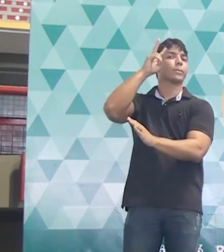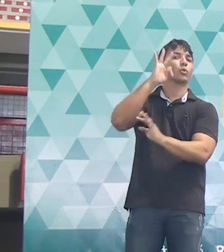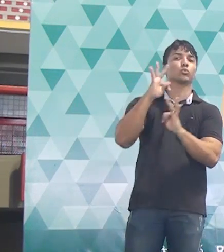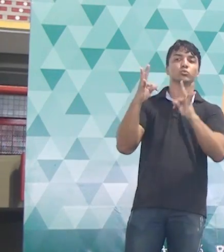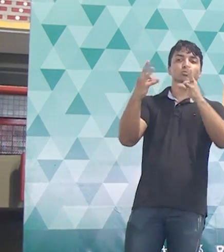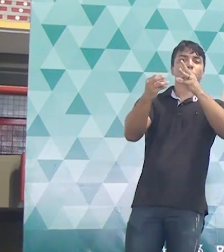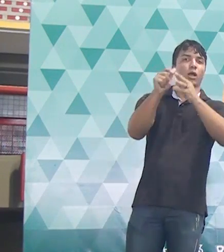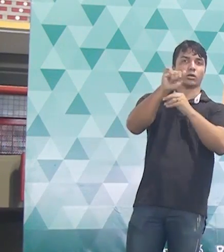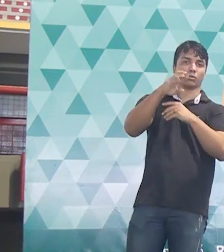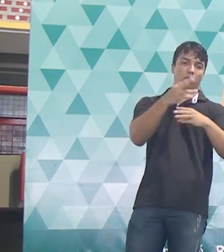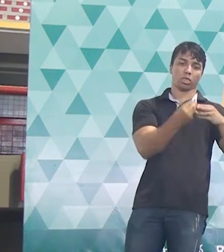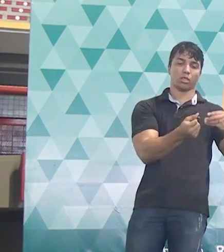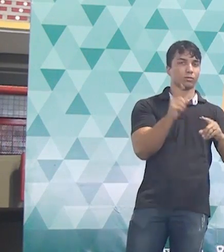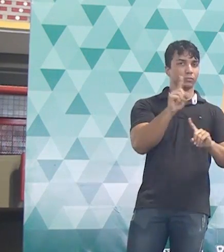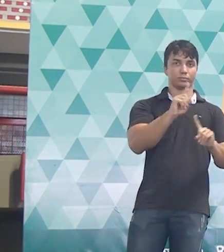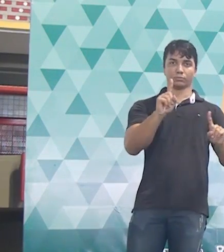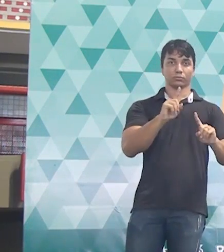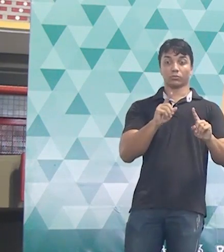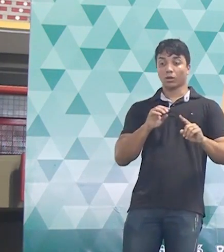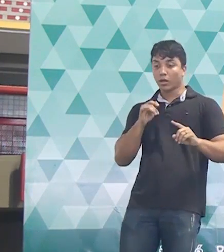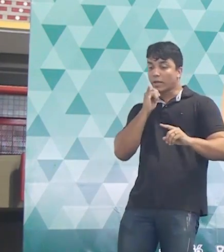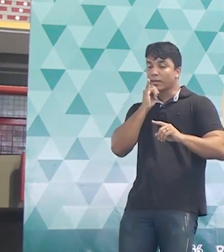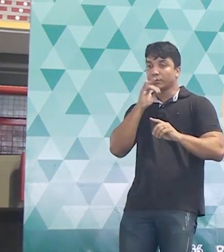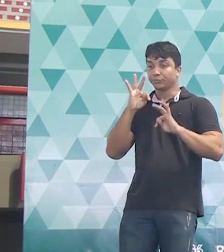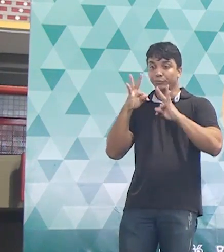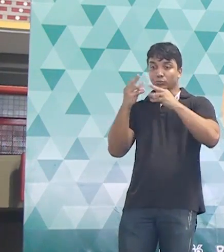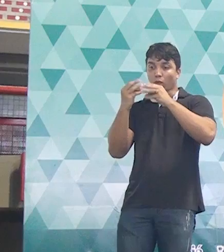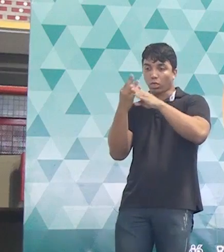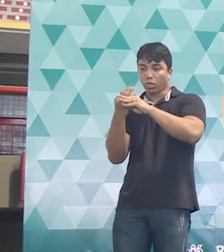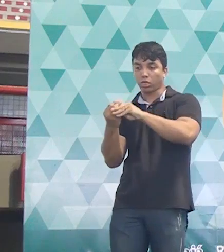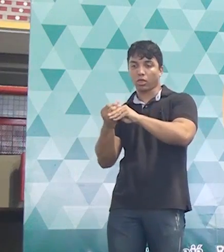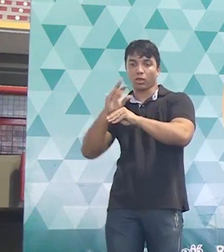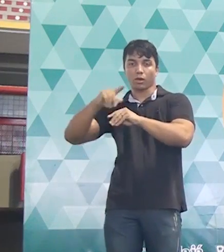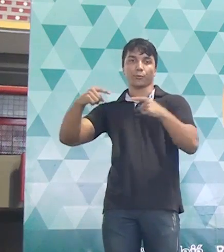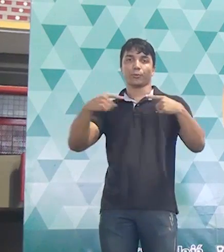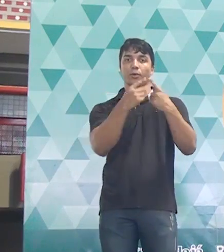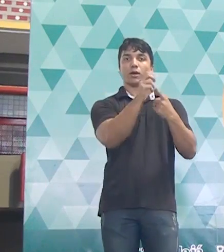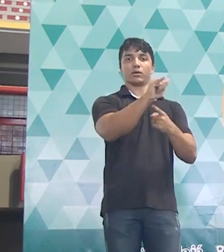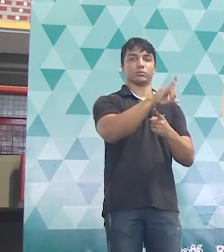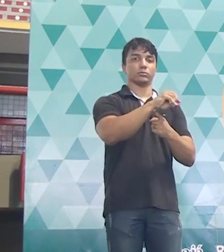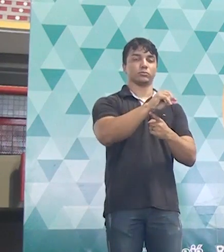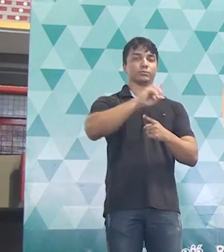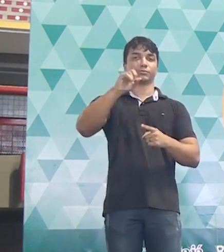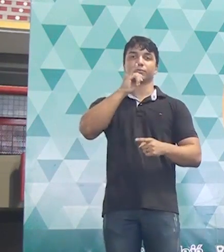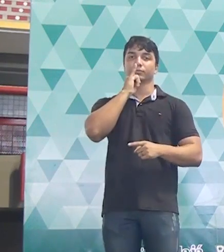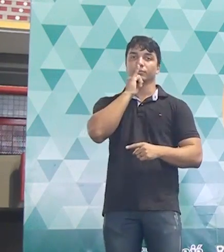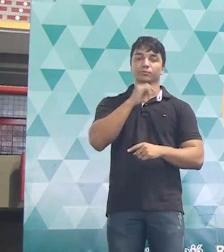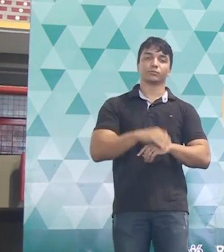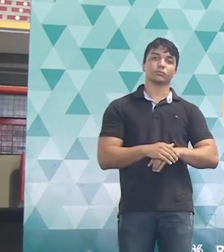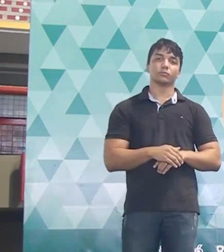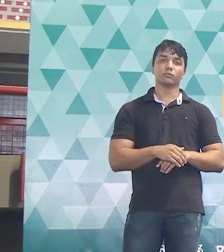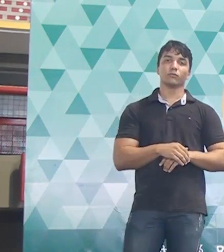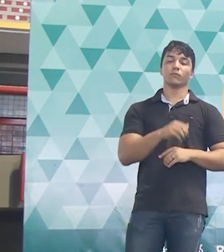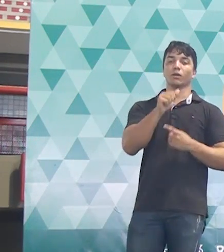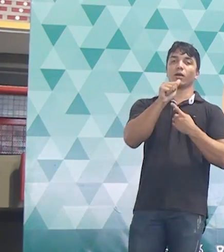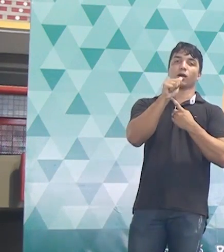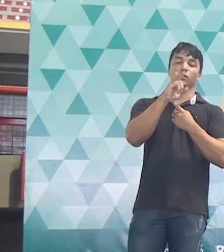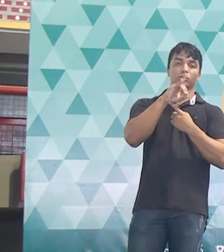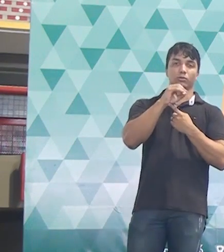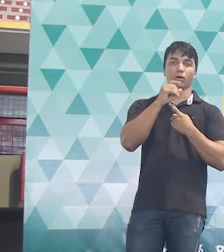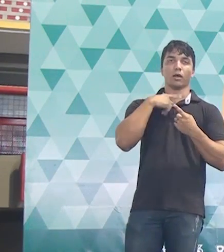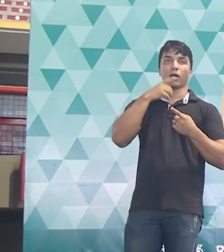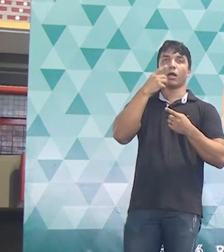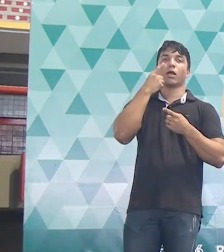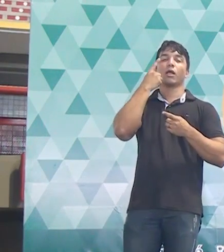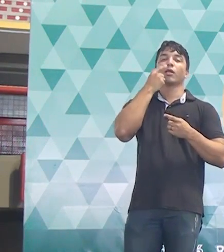todo ácido é corrosivo e nem tudo que é corrosivo é ácido. Por exemplo, suco de limão, refrigerante, são